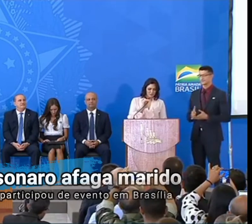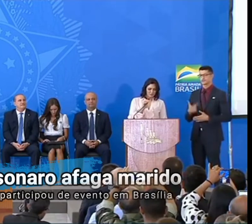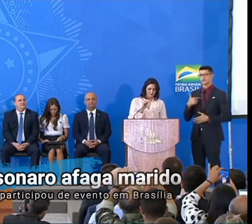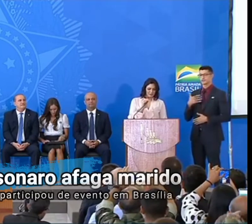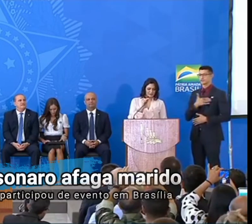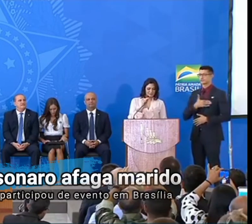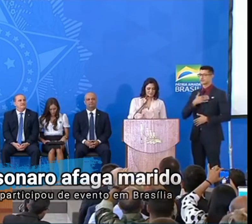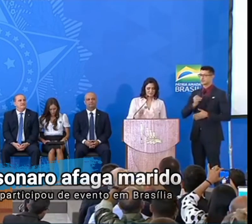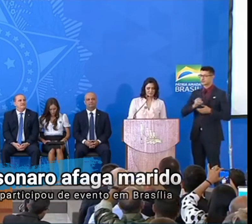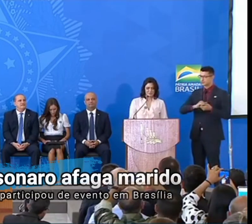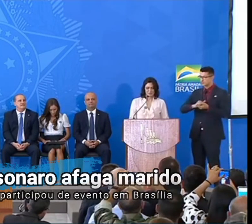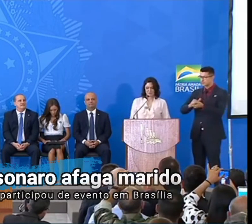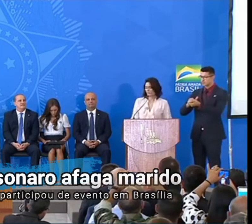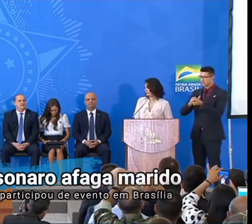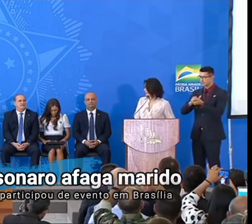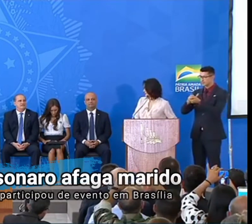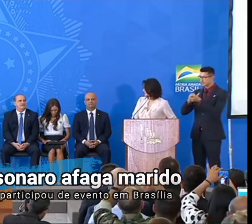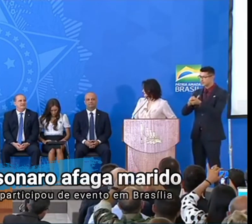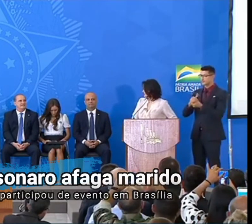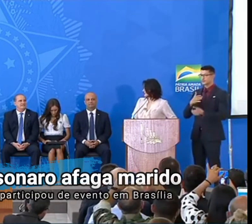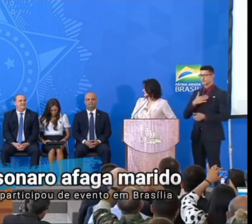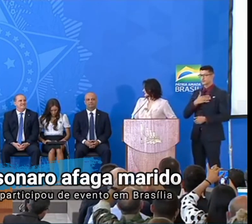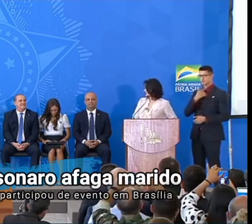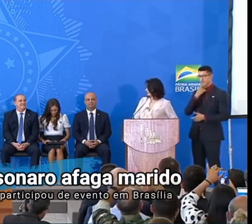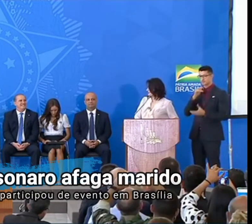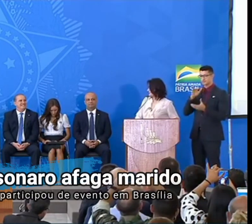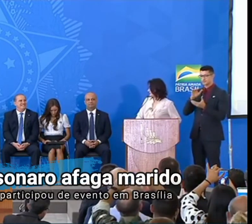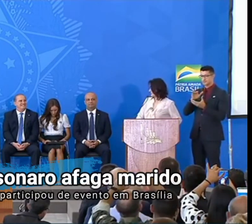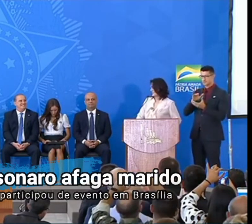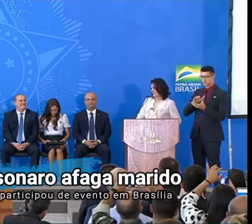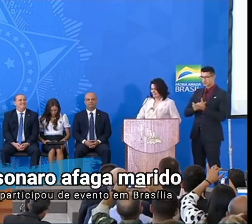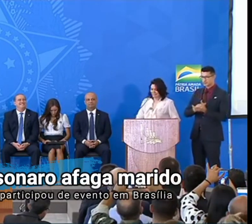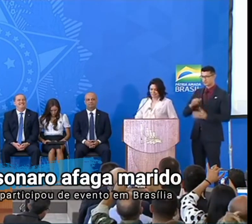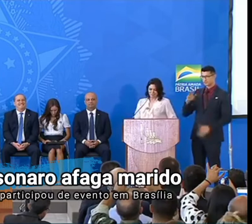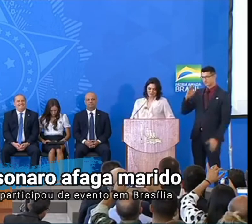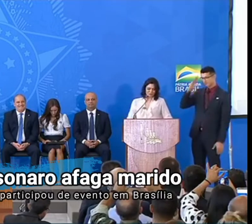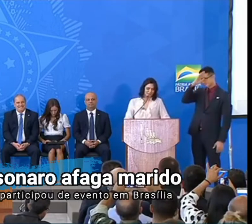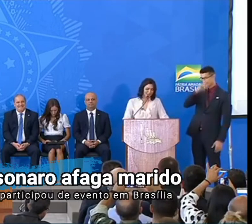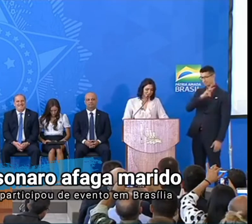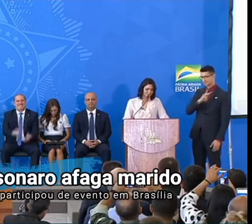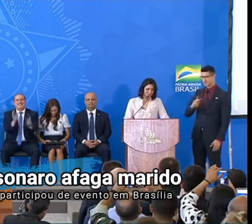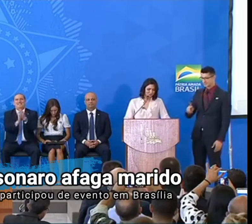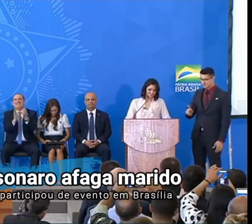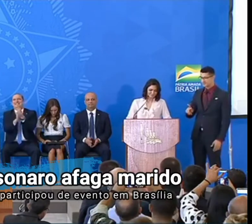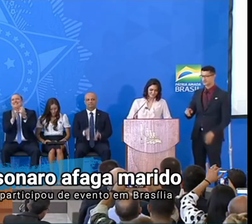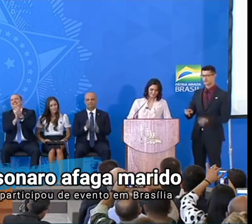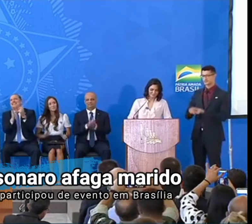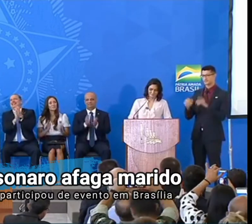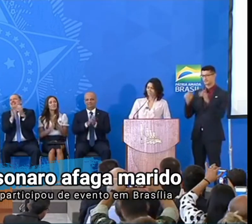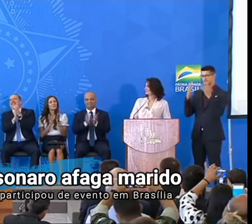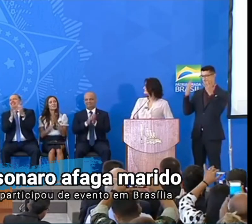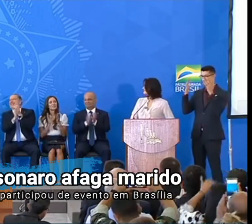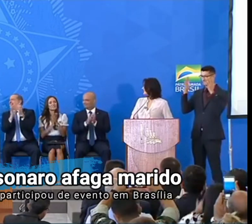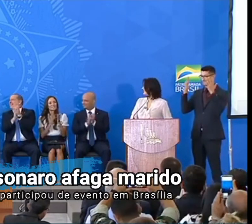Gostaria de cumprimentar meu amado esposo, presidente da República, Jair Messias Bolsonaro.